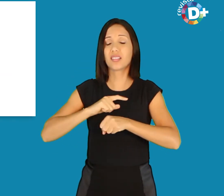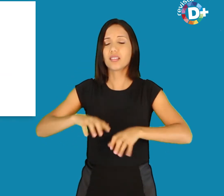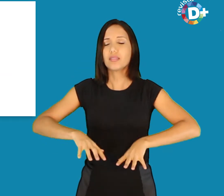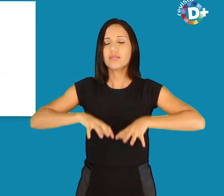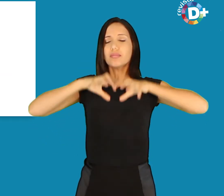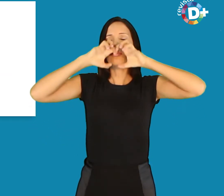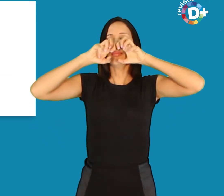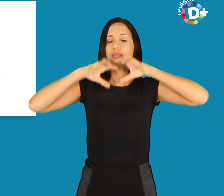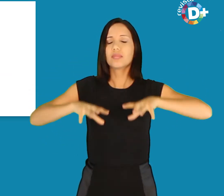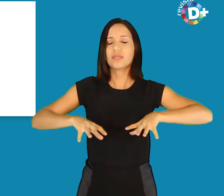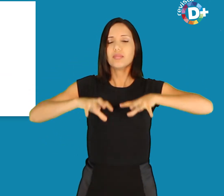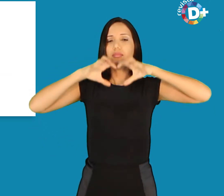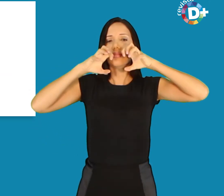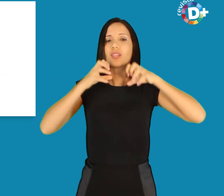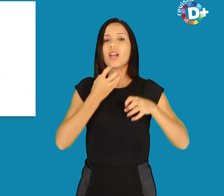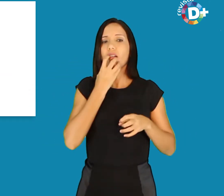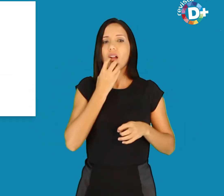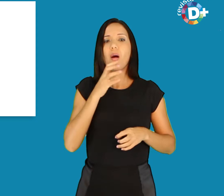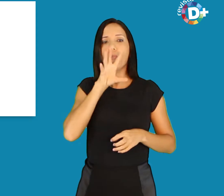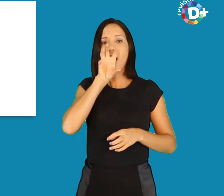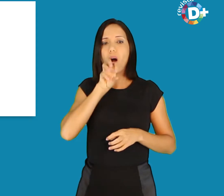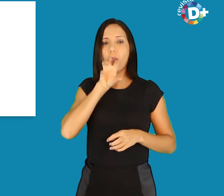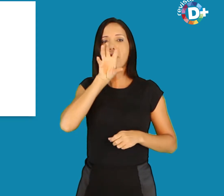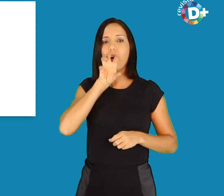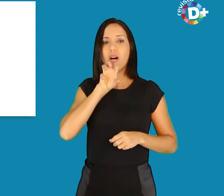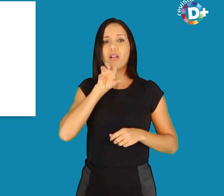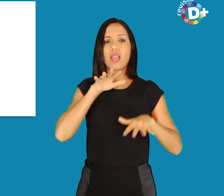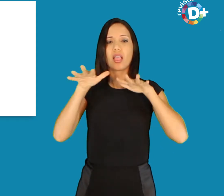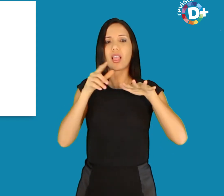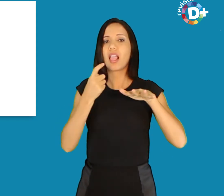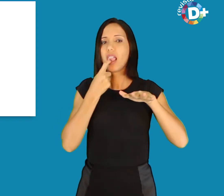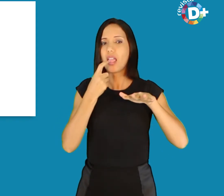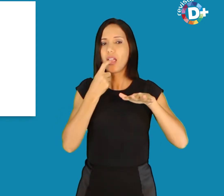continuamos saindo de casa e ela não precisa levá lo finaliza